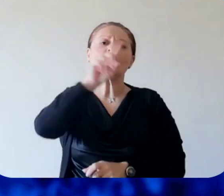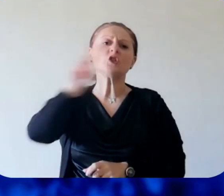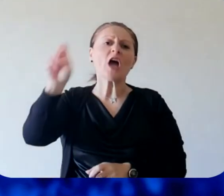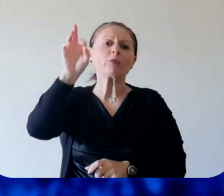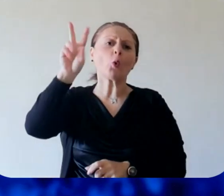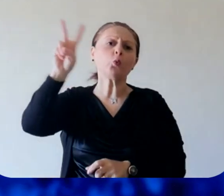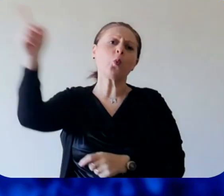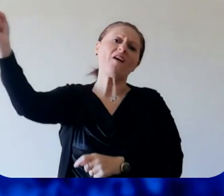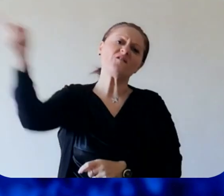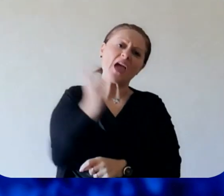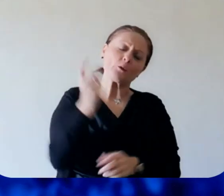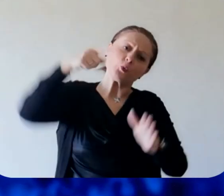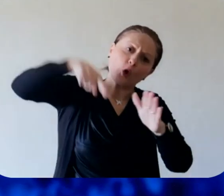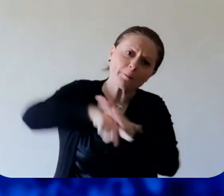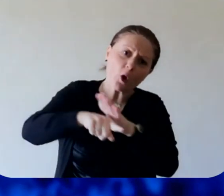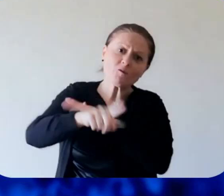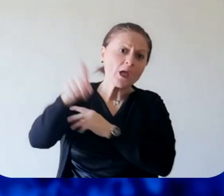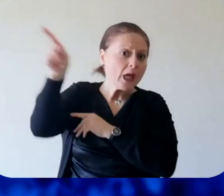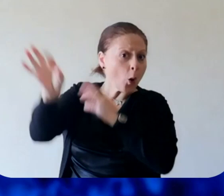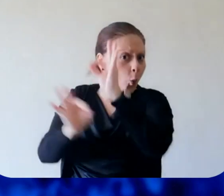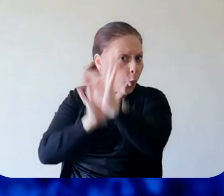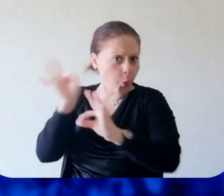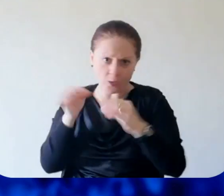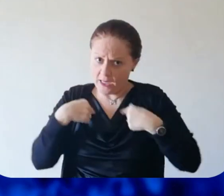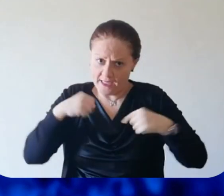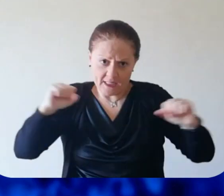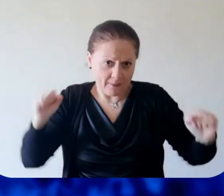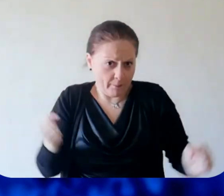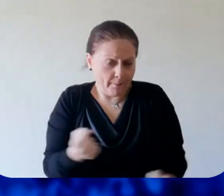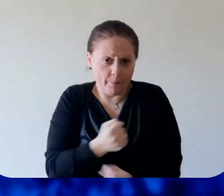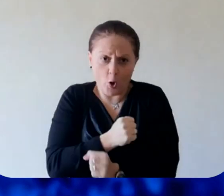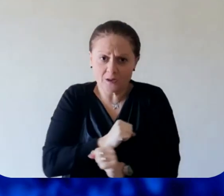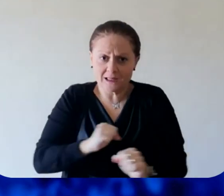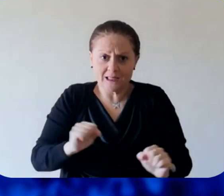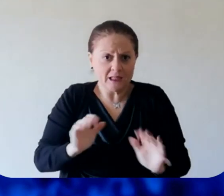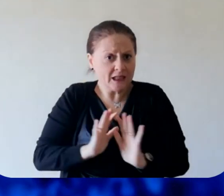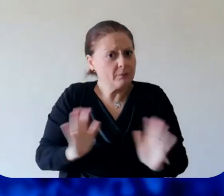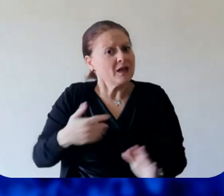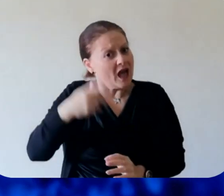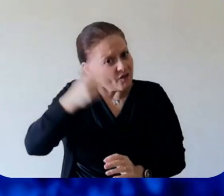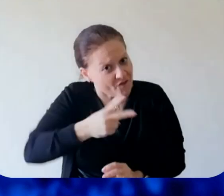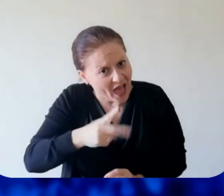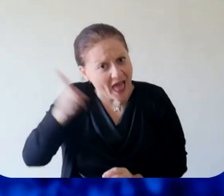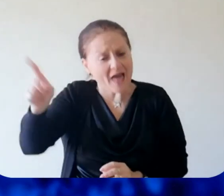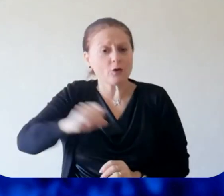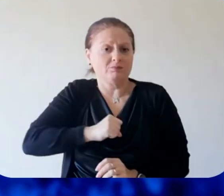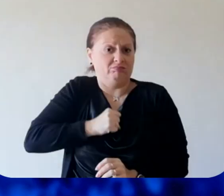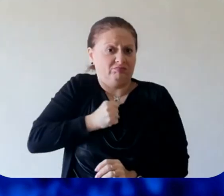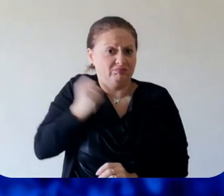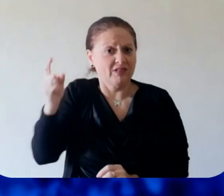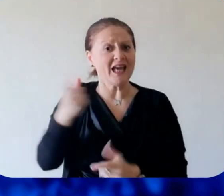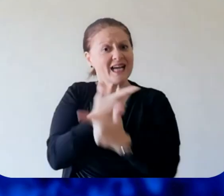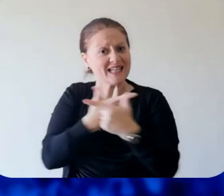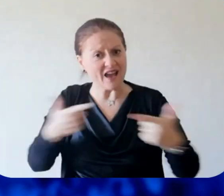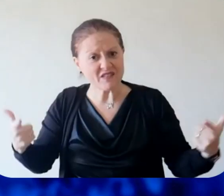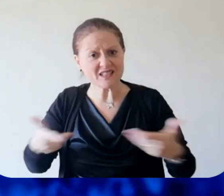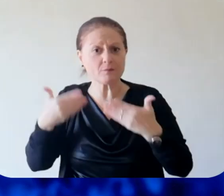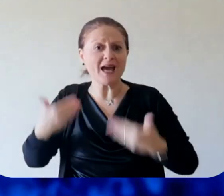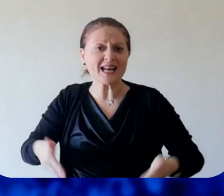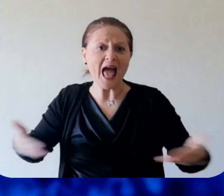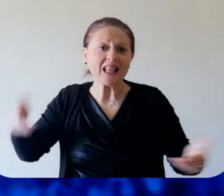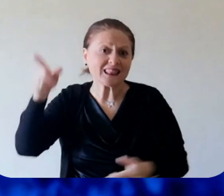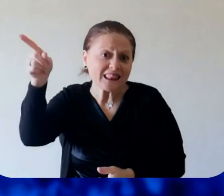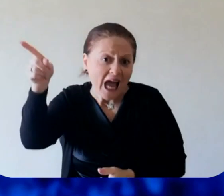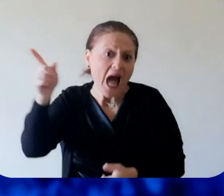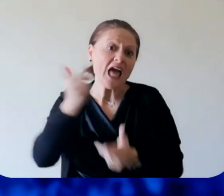di chi, sfortunato, in fuga sicuramente da una realtà gravissima, si è trovato però qui